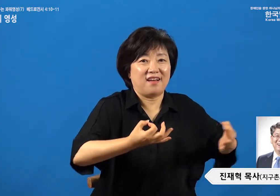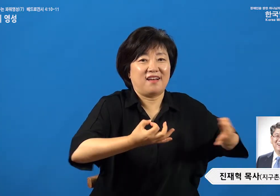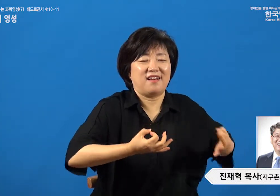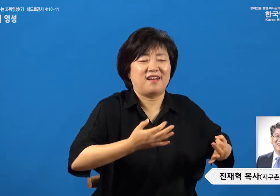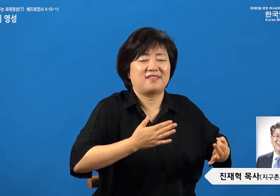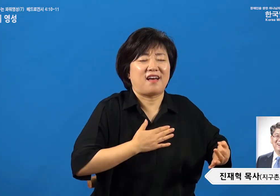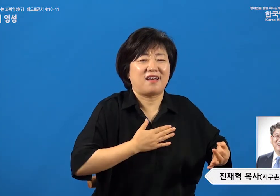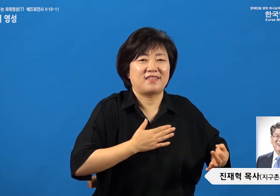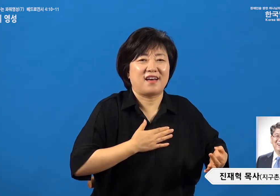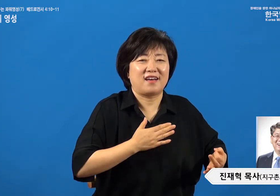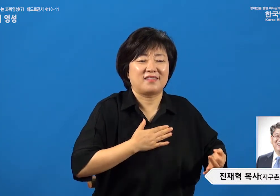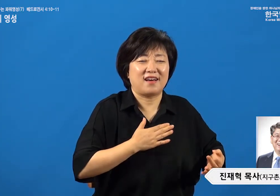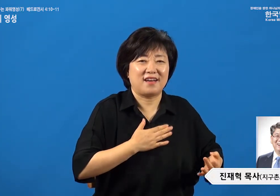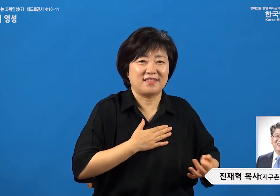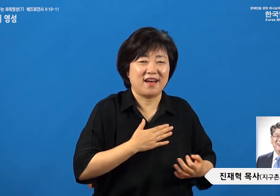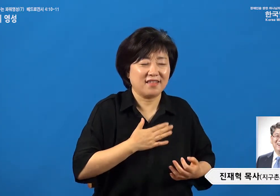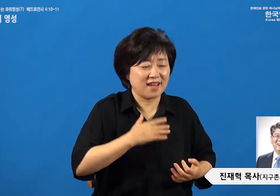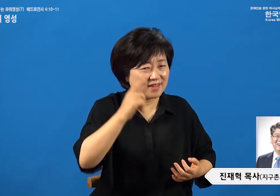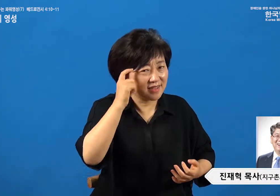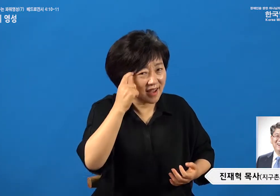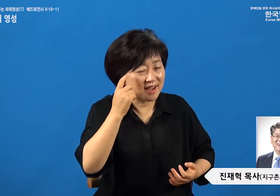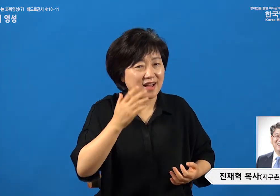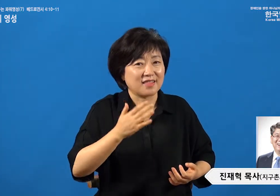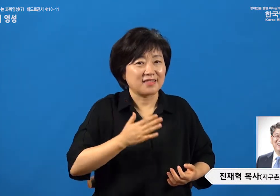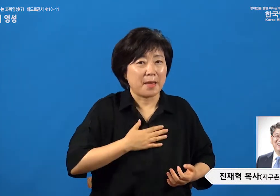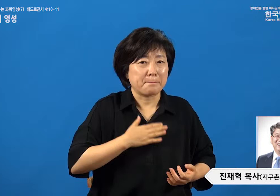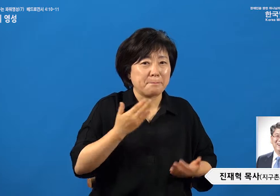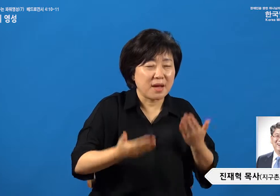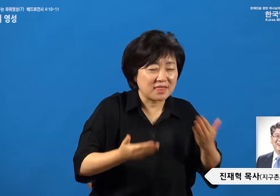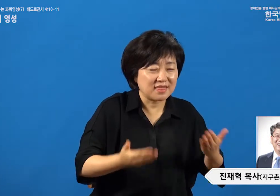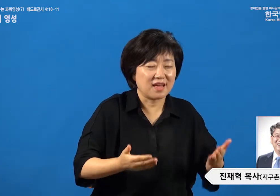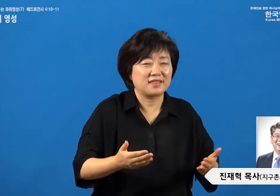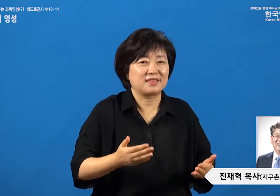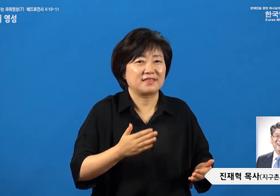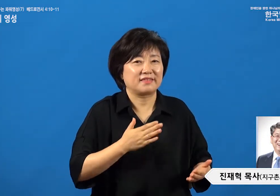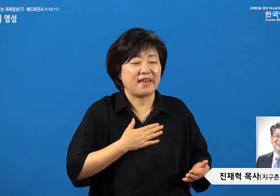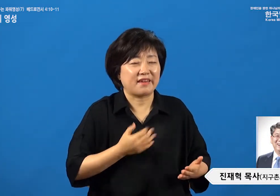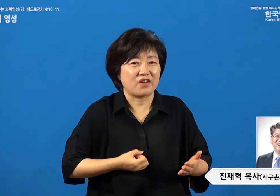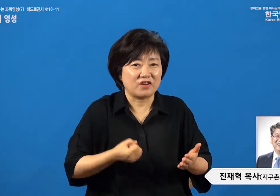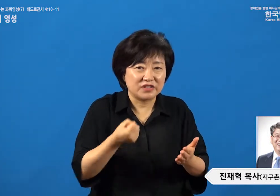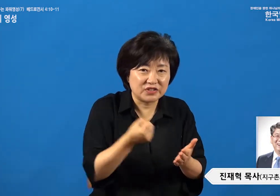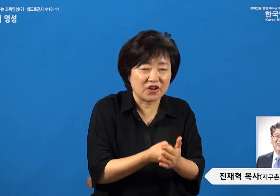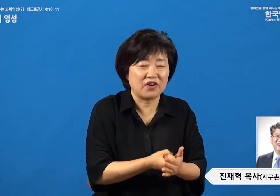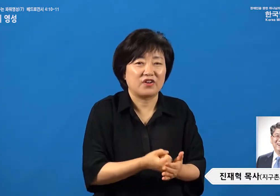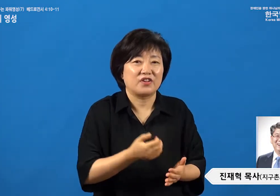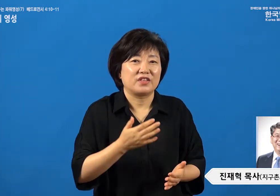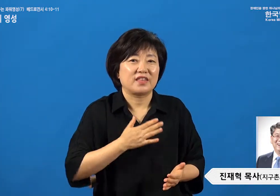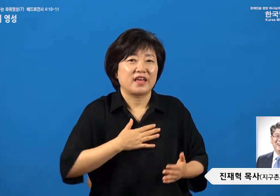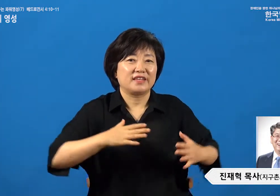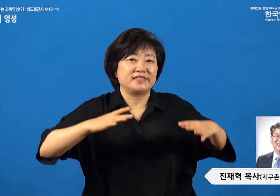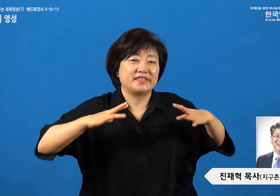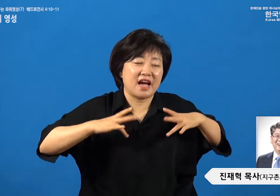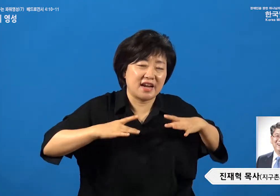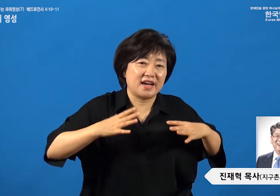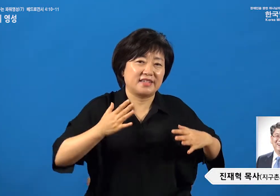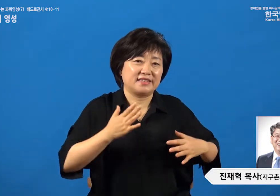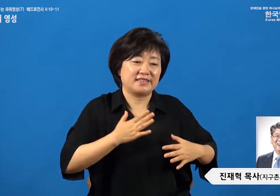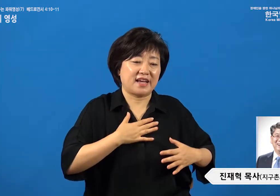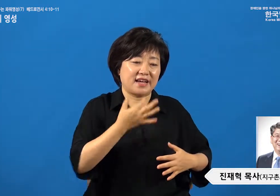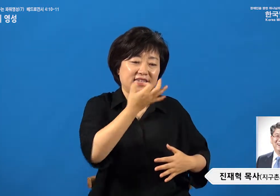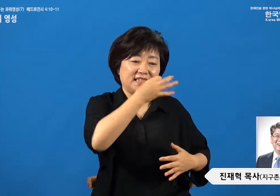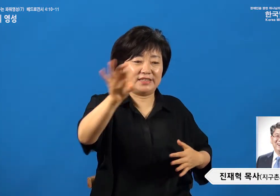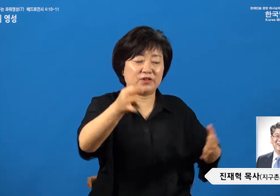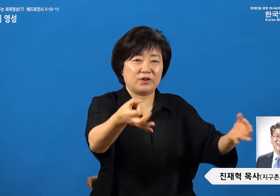여전히 존재하고 있는 바로 이 내 생각, 내 판단, 내 결정, 내 자랑,